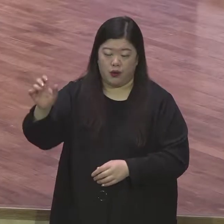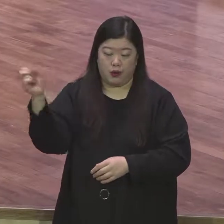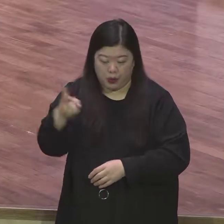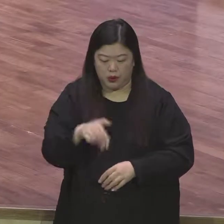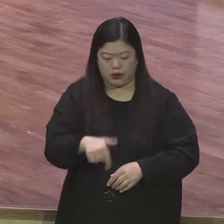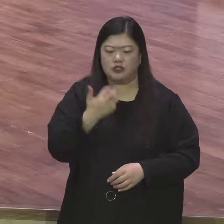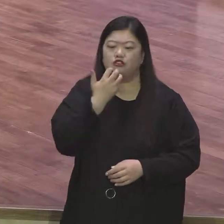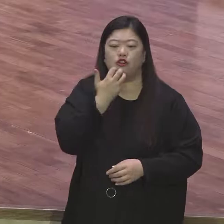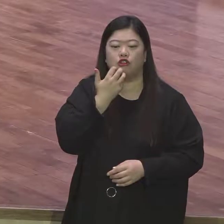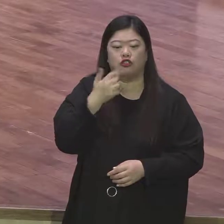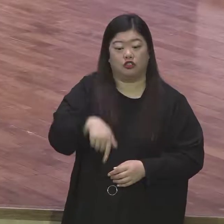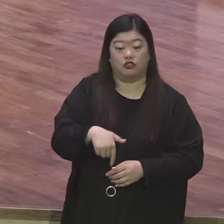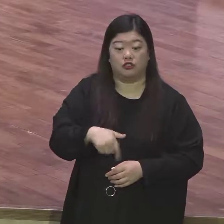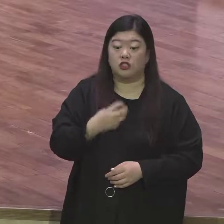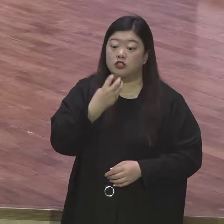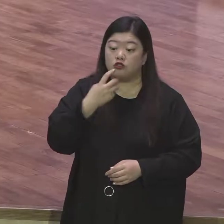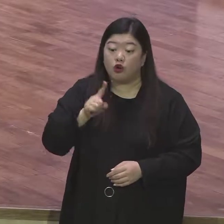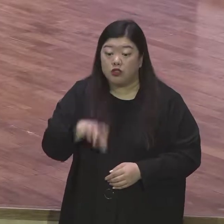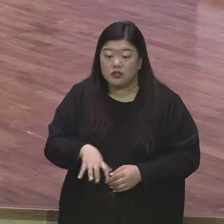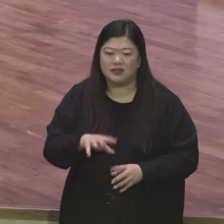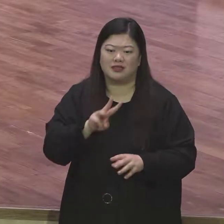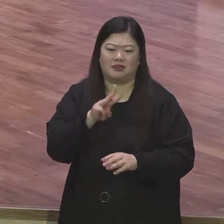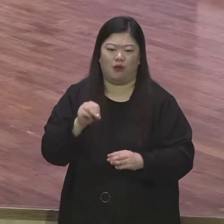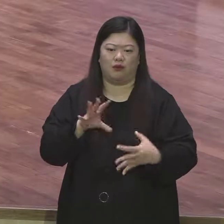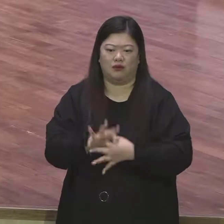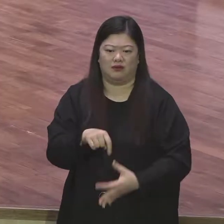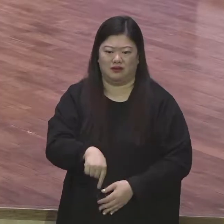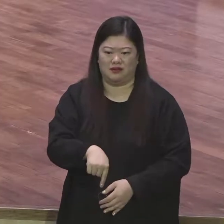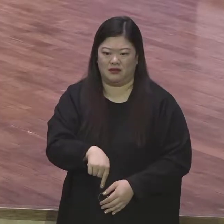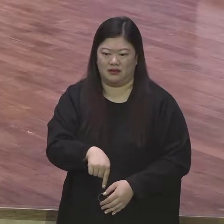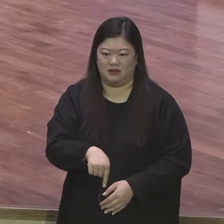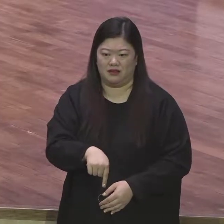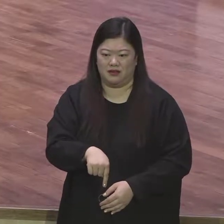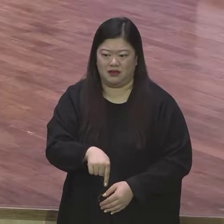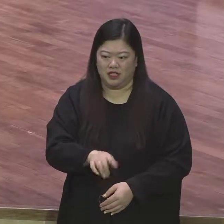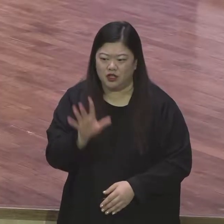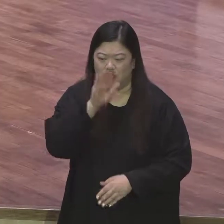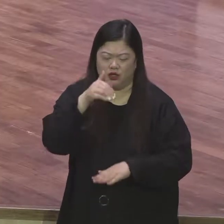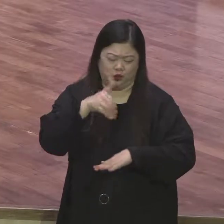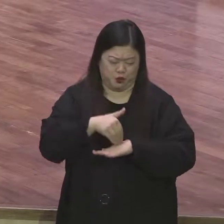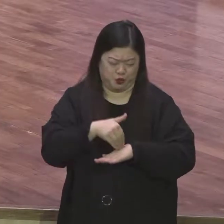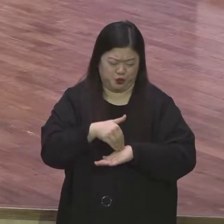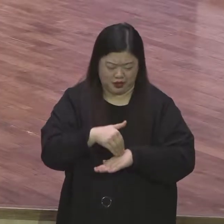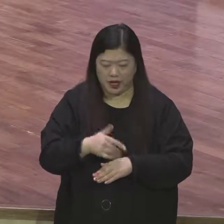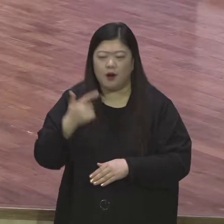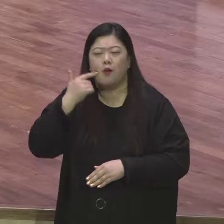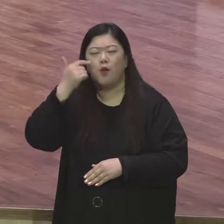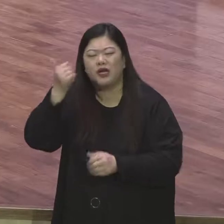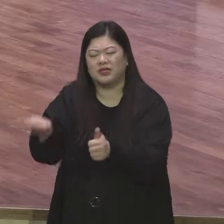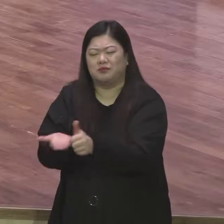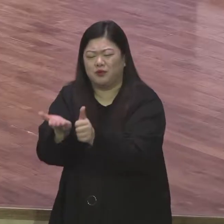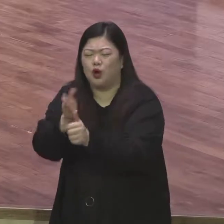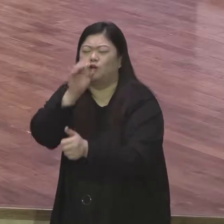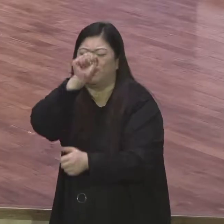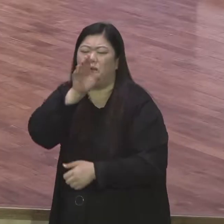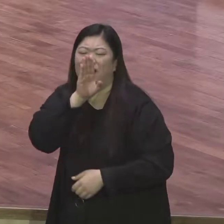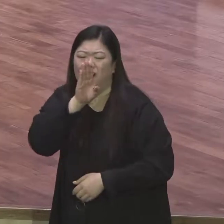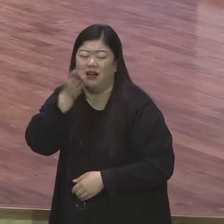누구는 장로 다 이야기해 주더라고. 그렇게 해서 훈련 받아서 평신도 사역이 효과가 훨씬 더 난다.